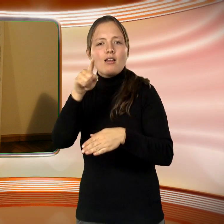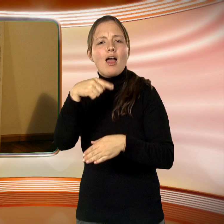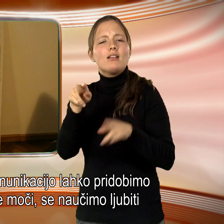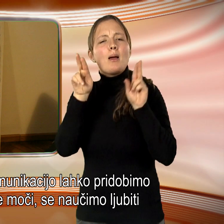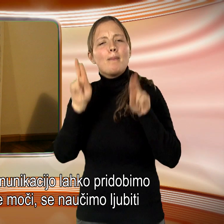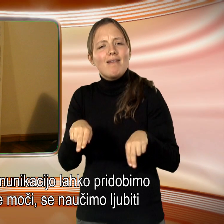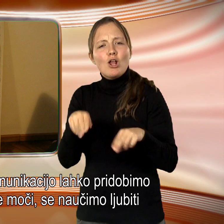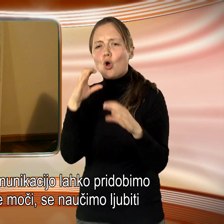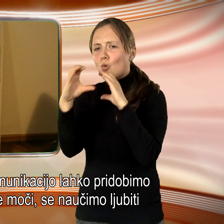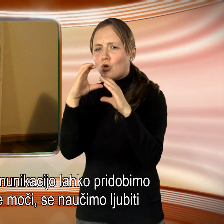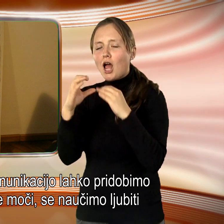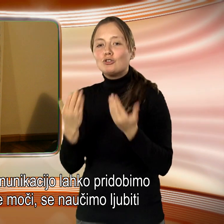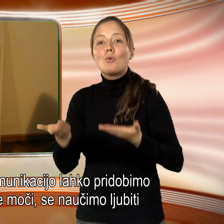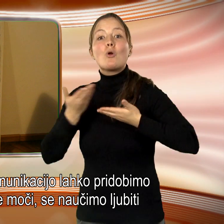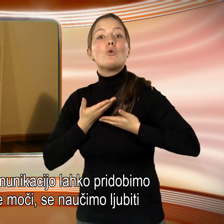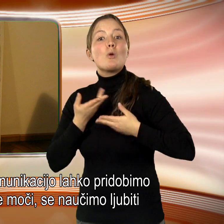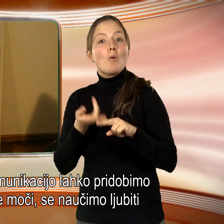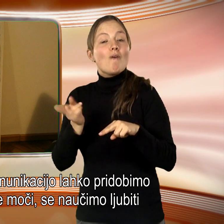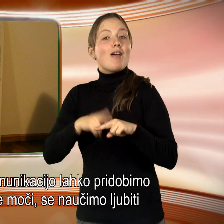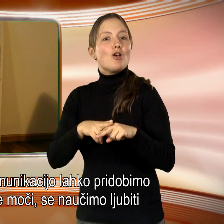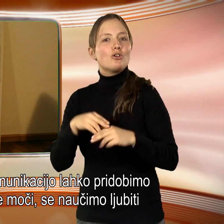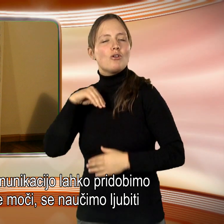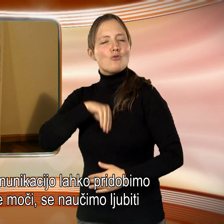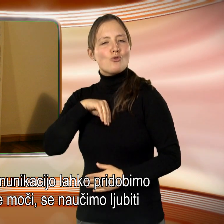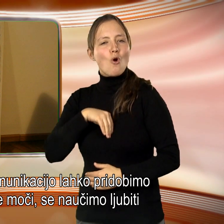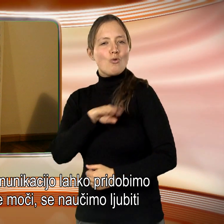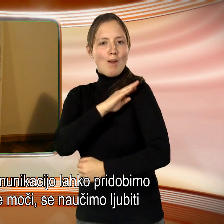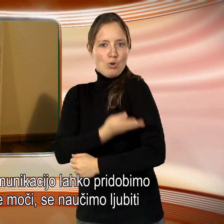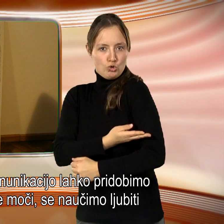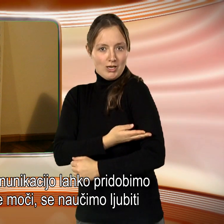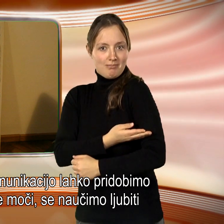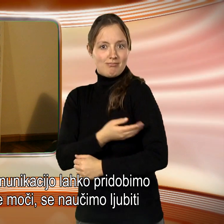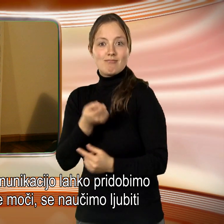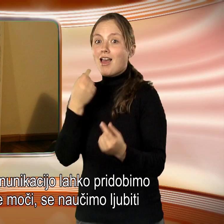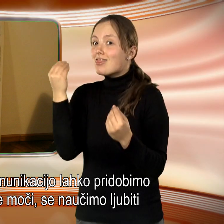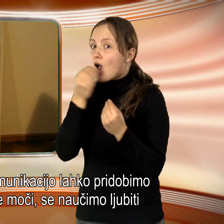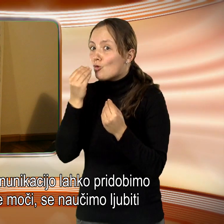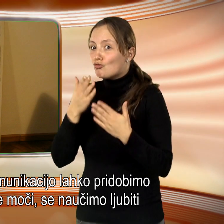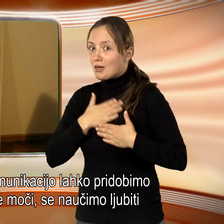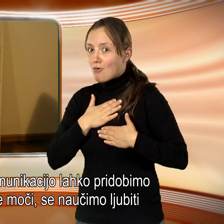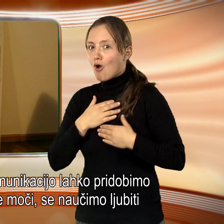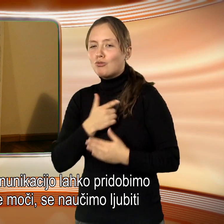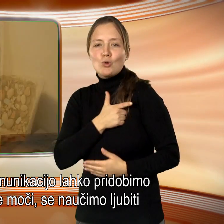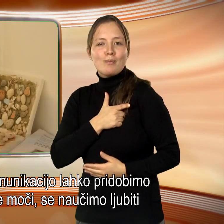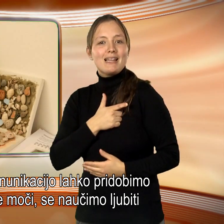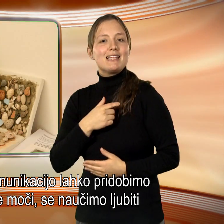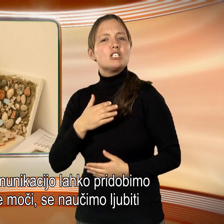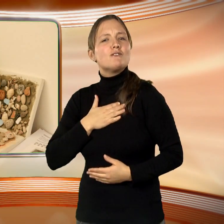več duhovne moči, se naučimo ljubiti svoje slabe lastnosti in zdravimo svoje telo.